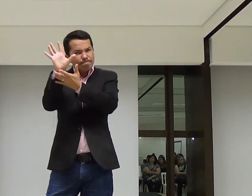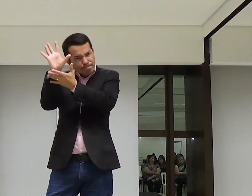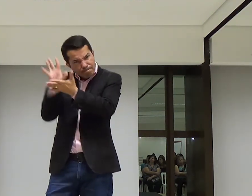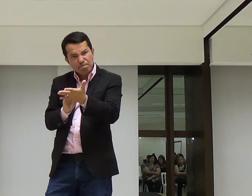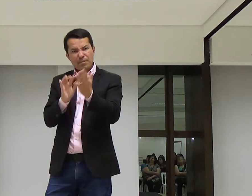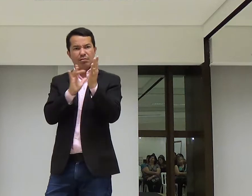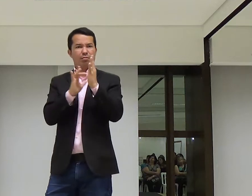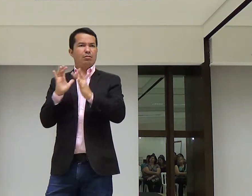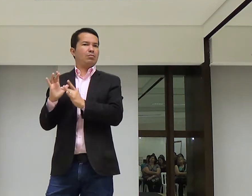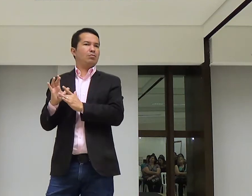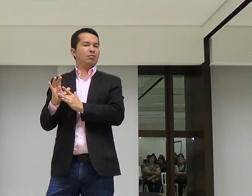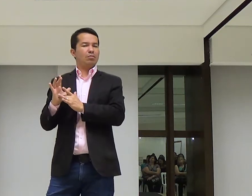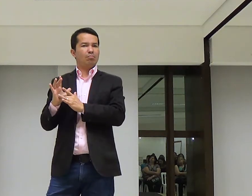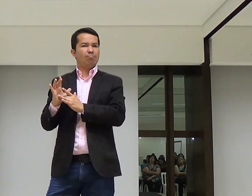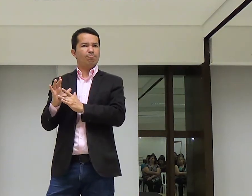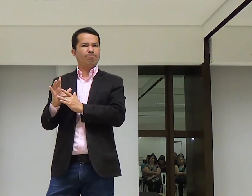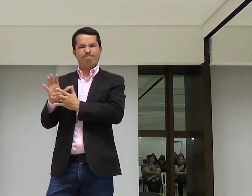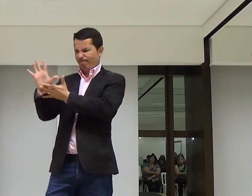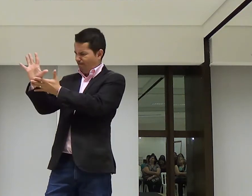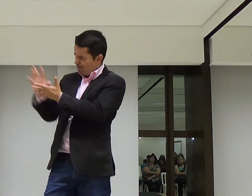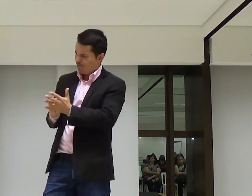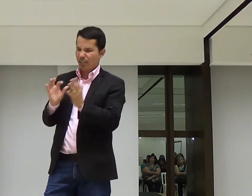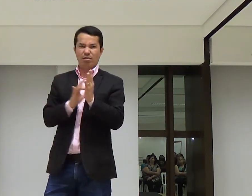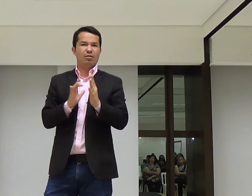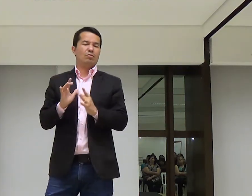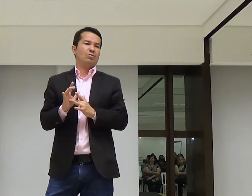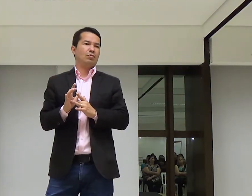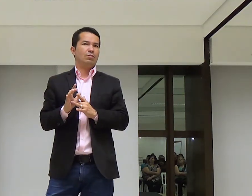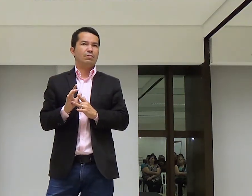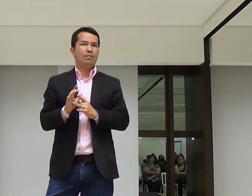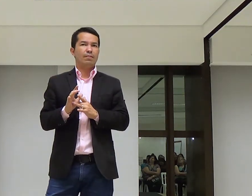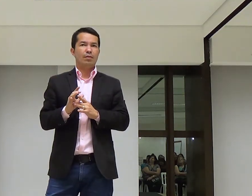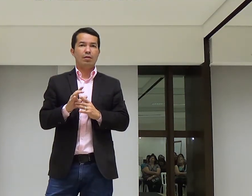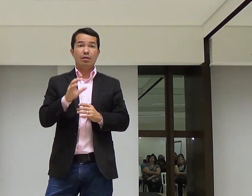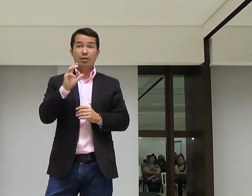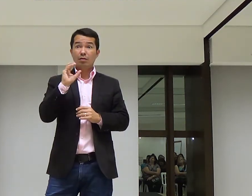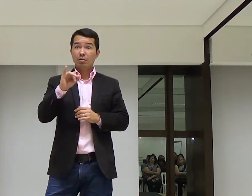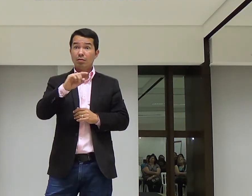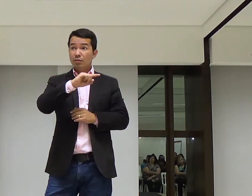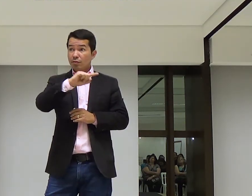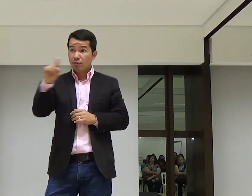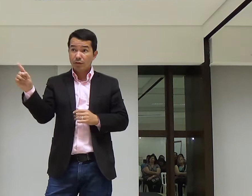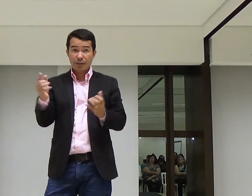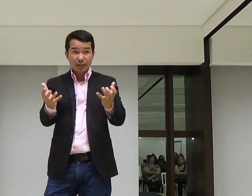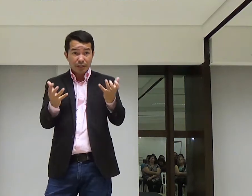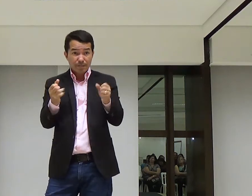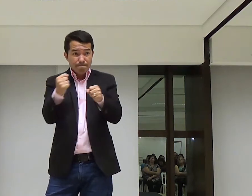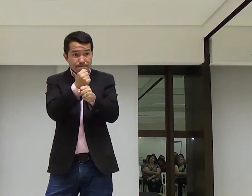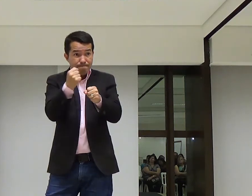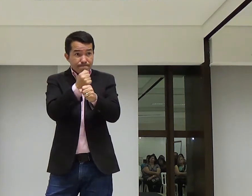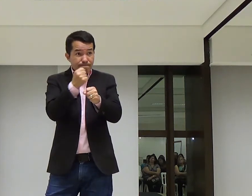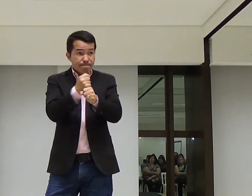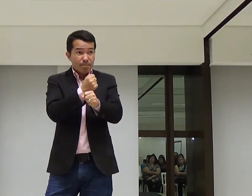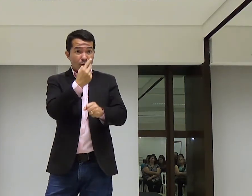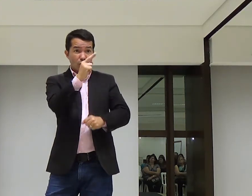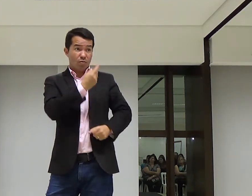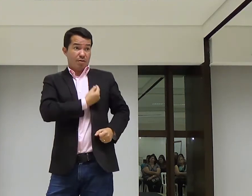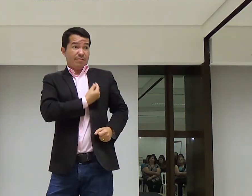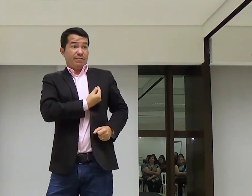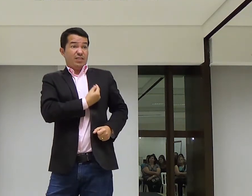por pessoas que querem copiar Jesus, pessoas que querem copiar Jesus. Se você quer construir a